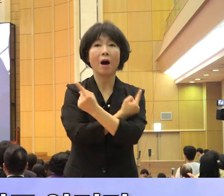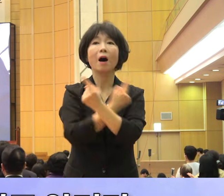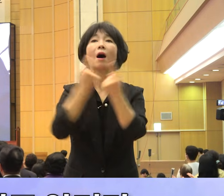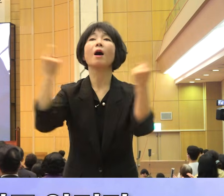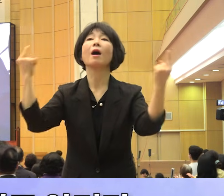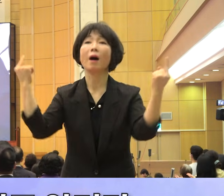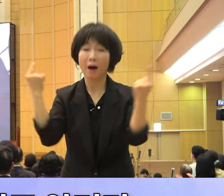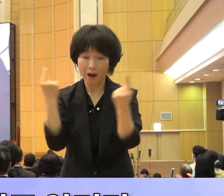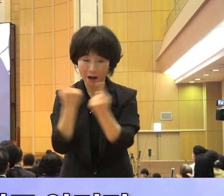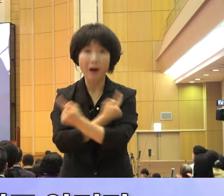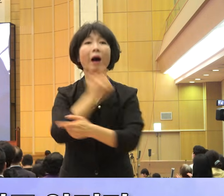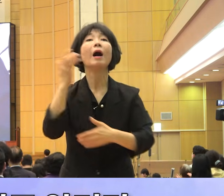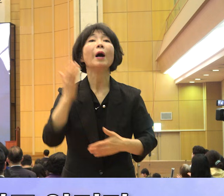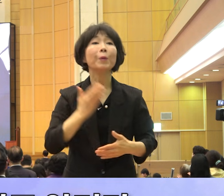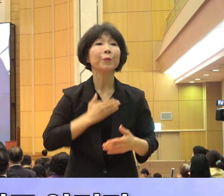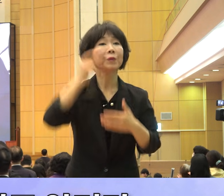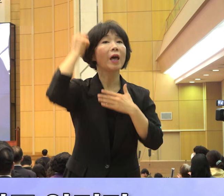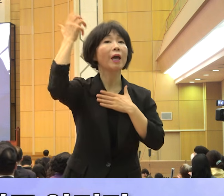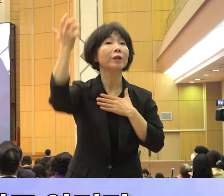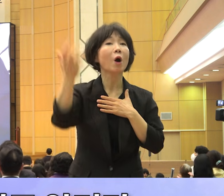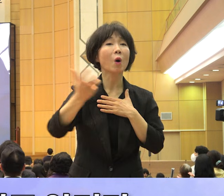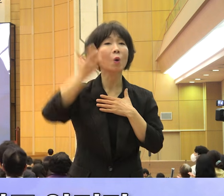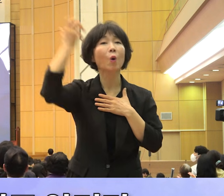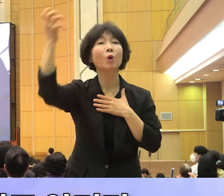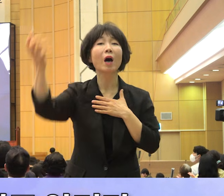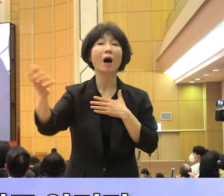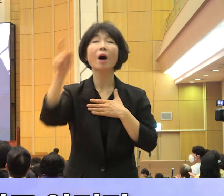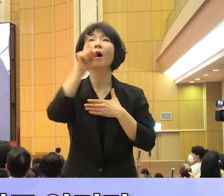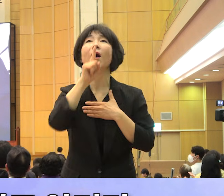여호와 라파. 내